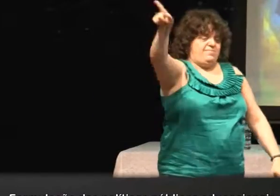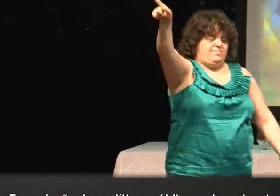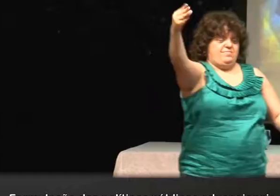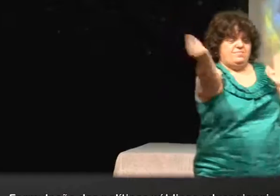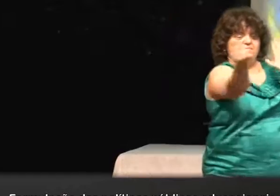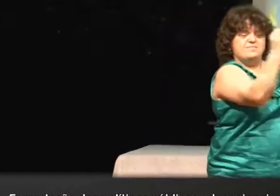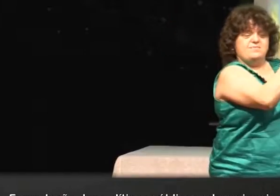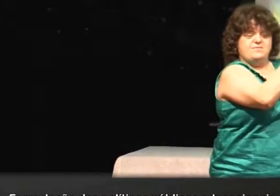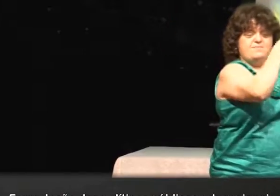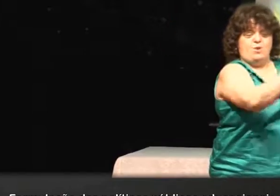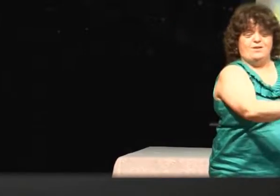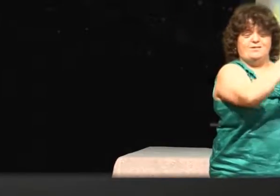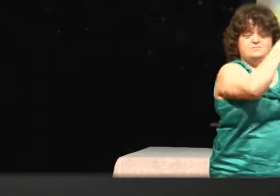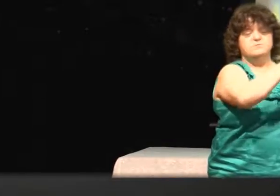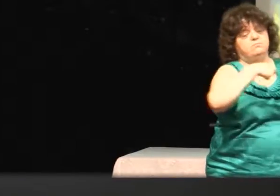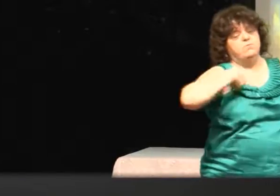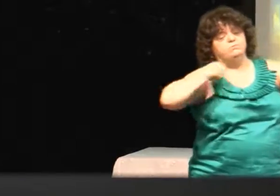públicas educacionais.